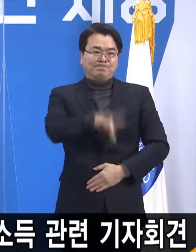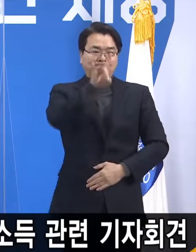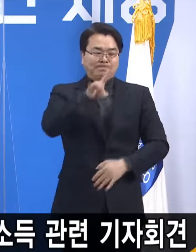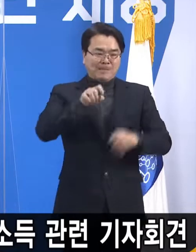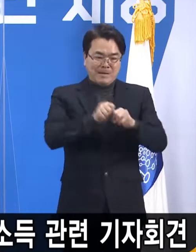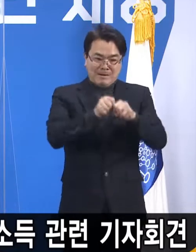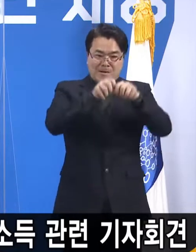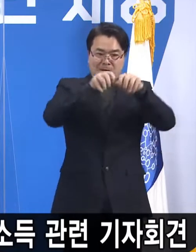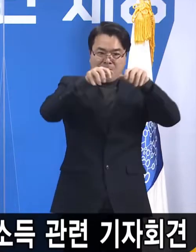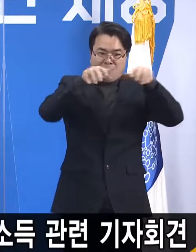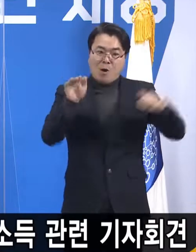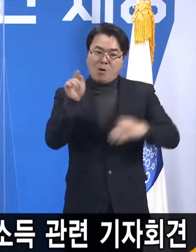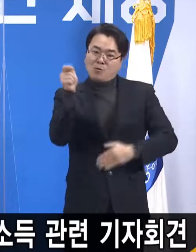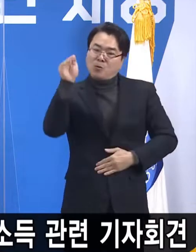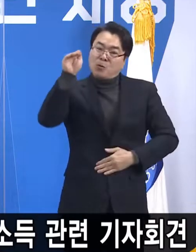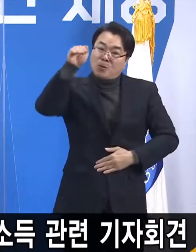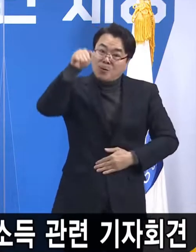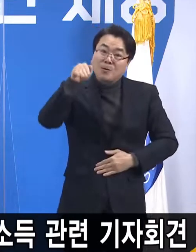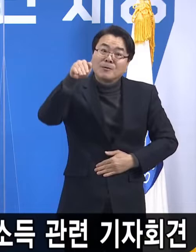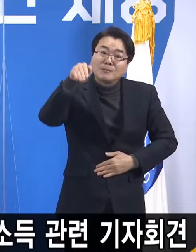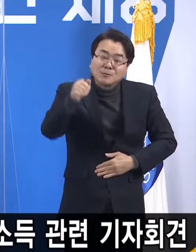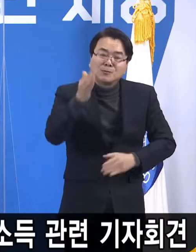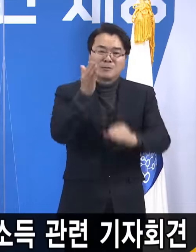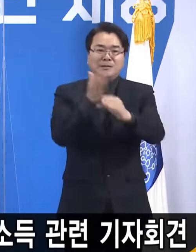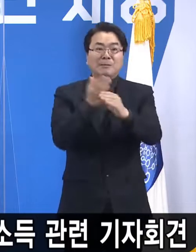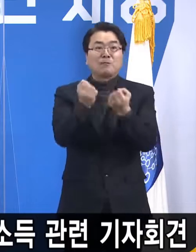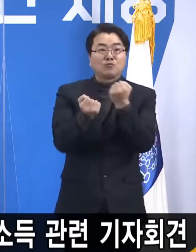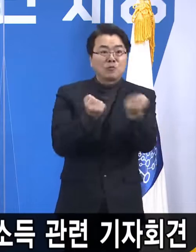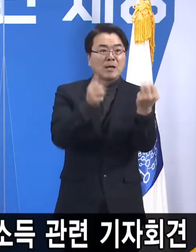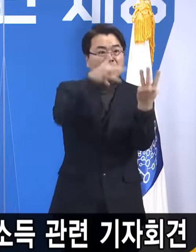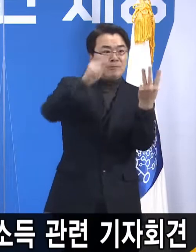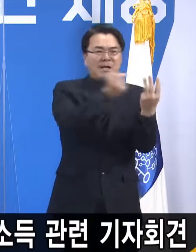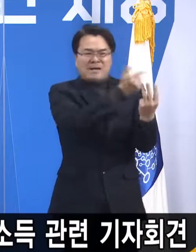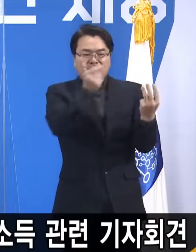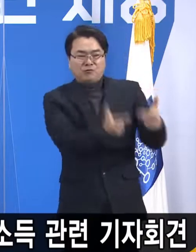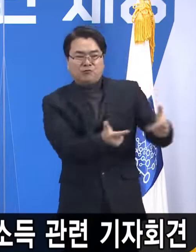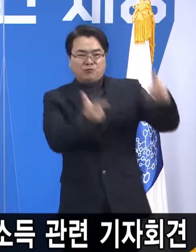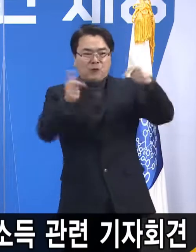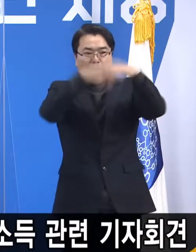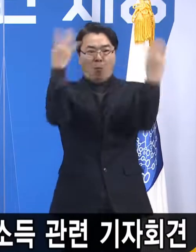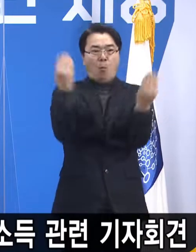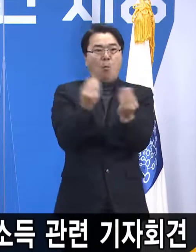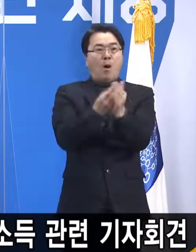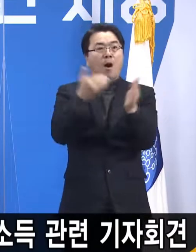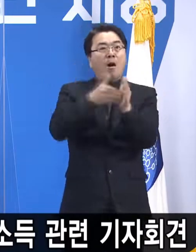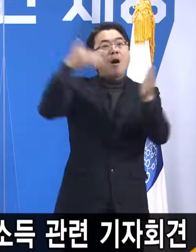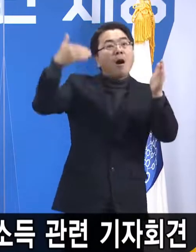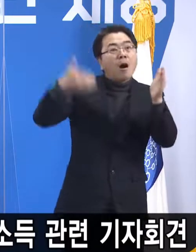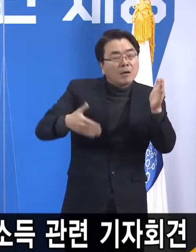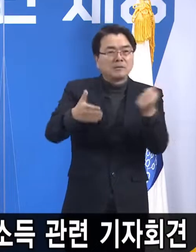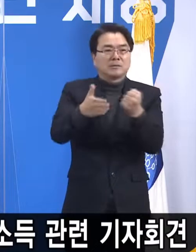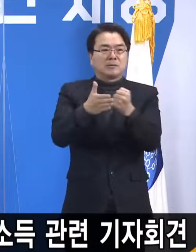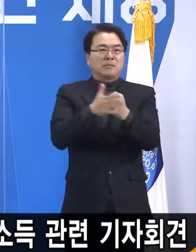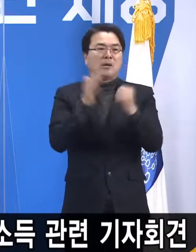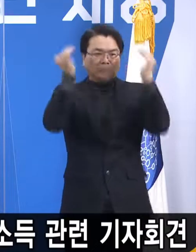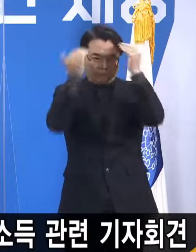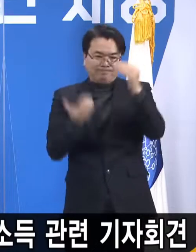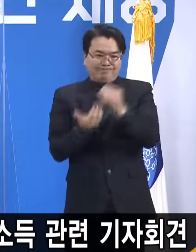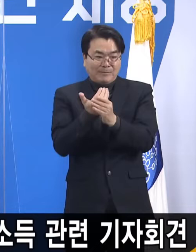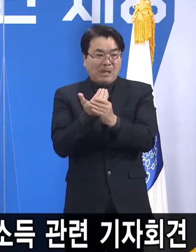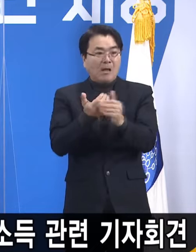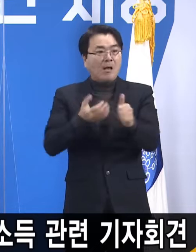확산세가 수그러들고 있지만 아직 3차 대유행이 충분히 진정되지 않은 상황에서 재난기본소득을